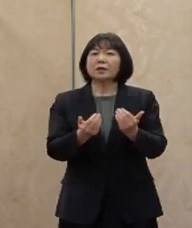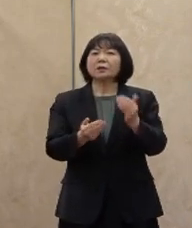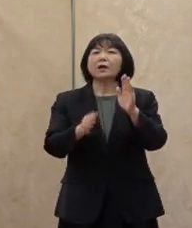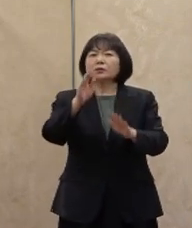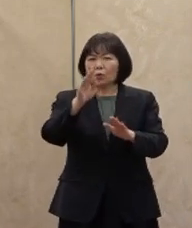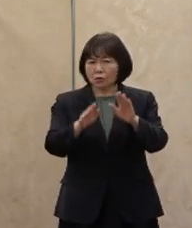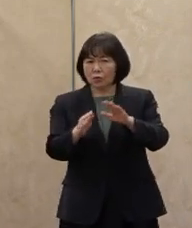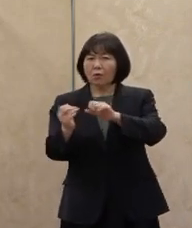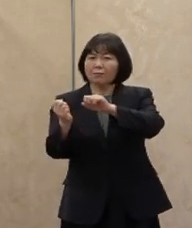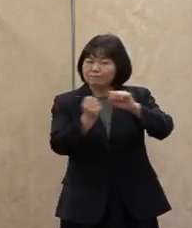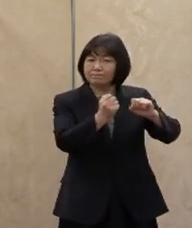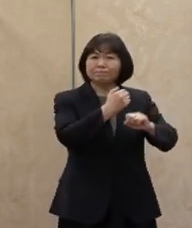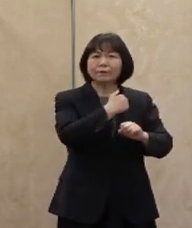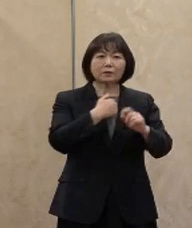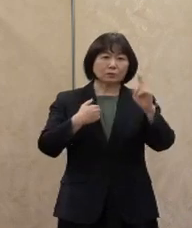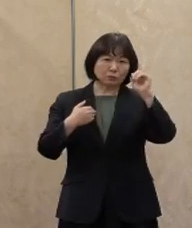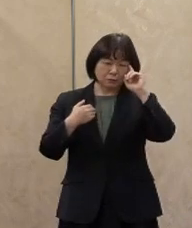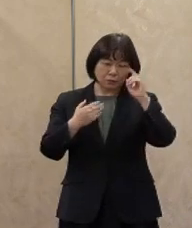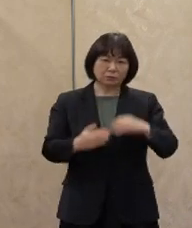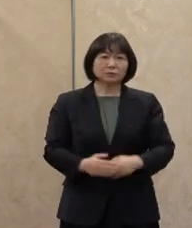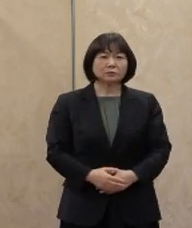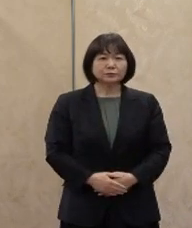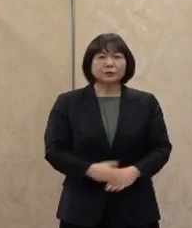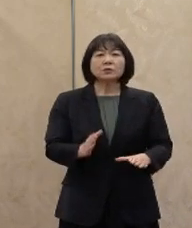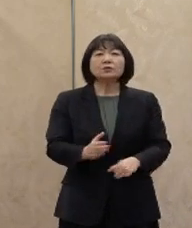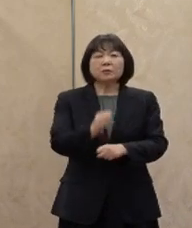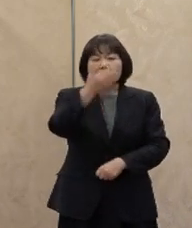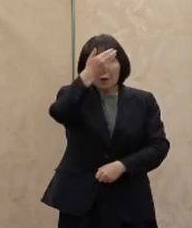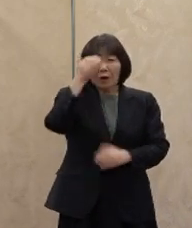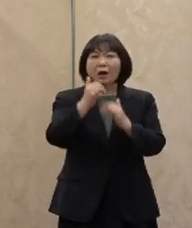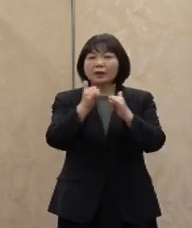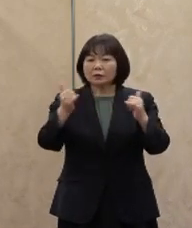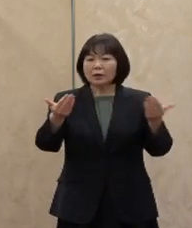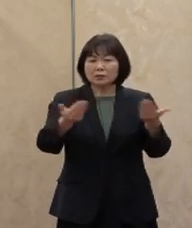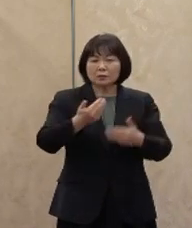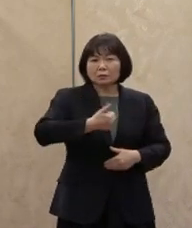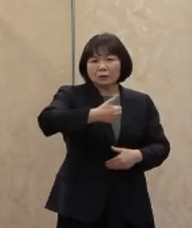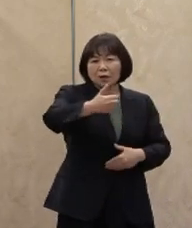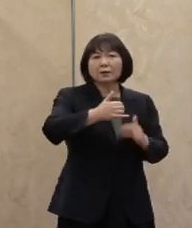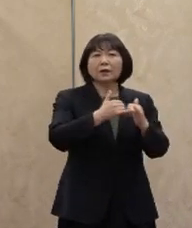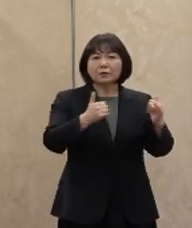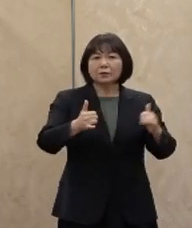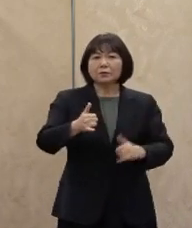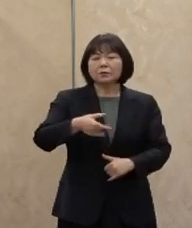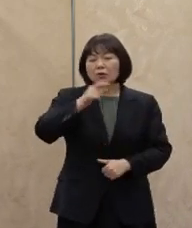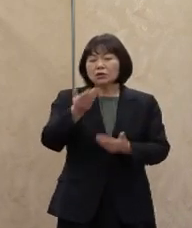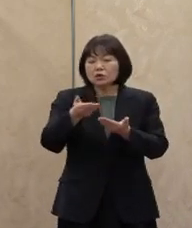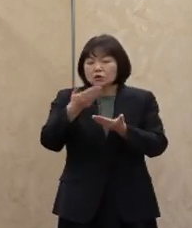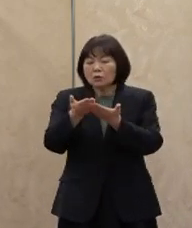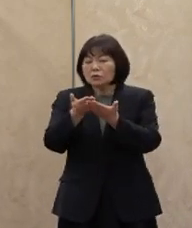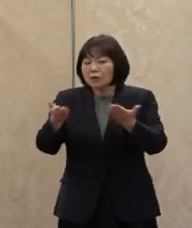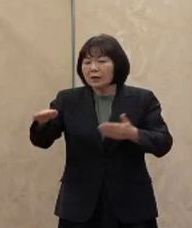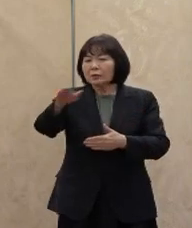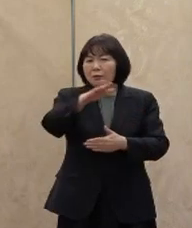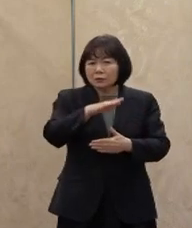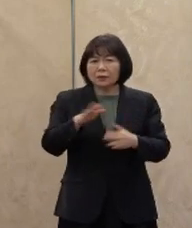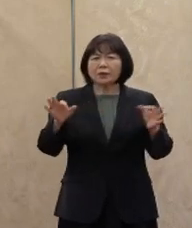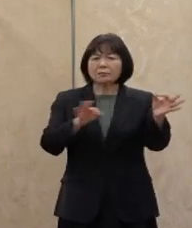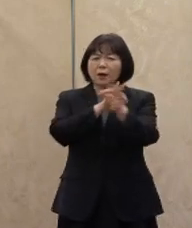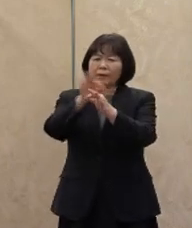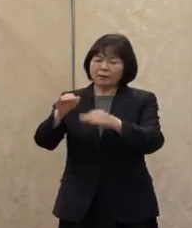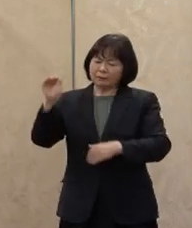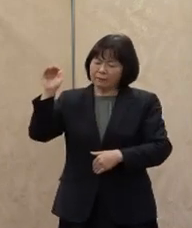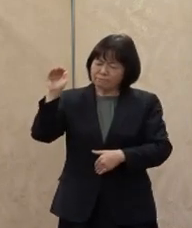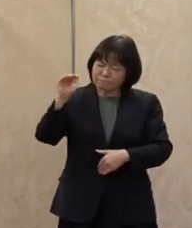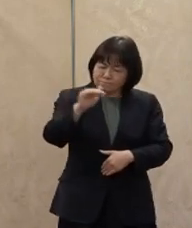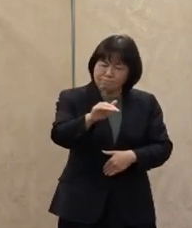は回避できるんじゃないかと思っています。つまりある意味若い人とか仕事していると、これと飲食店の方ものすごくダメージを受けているわけです、このウ